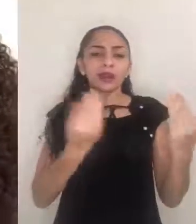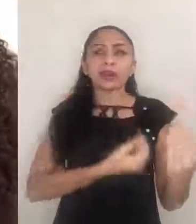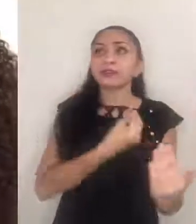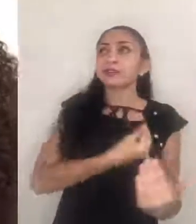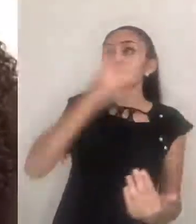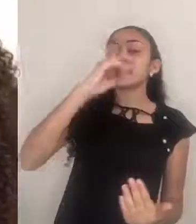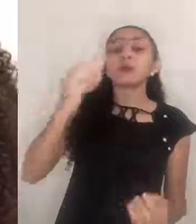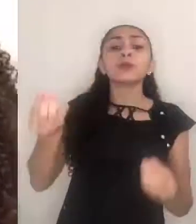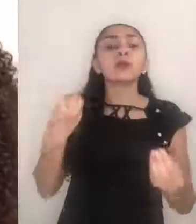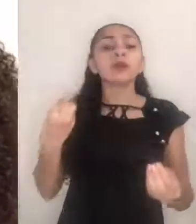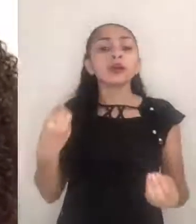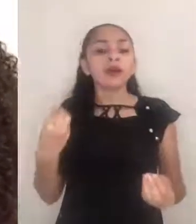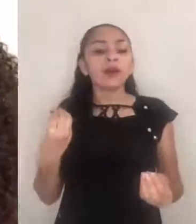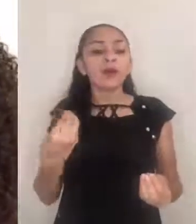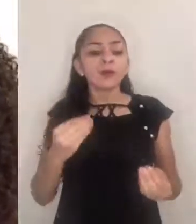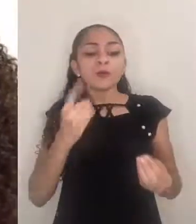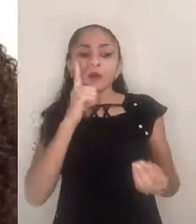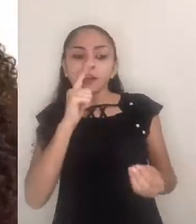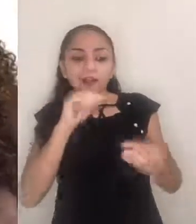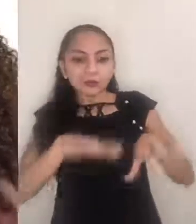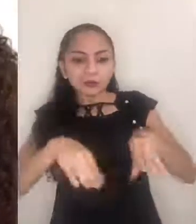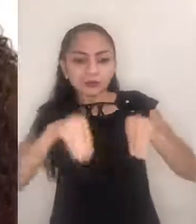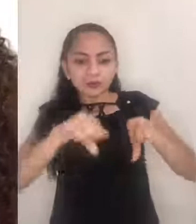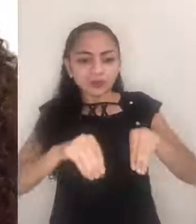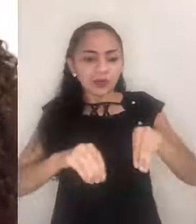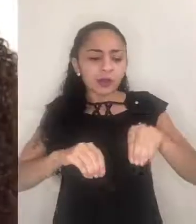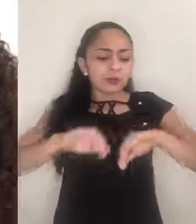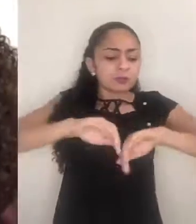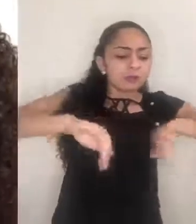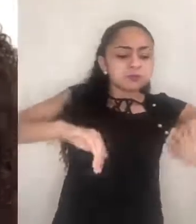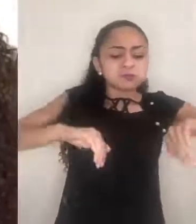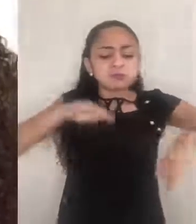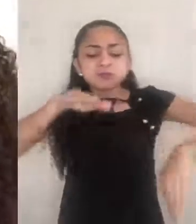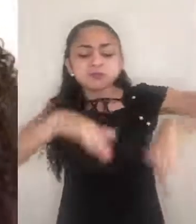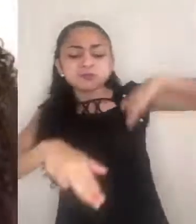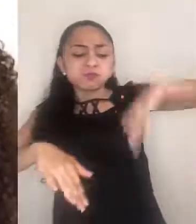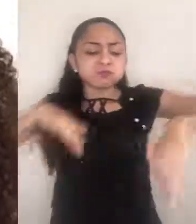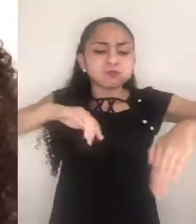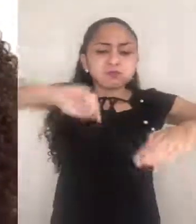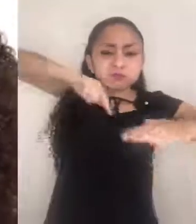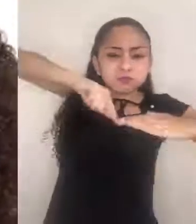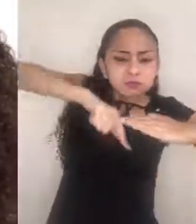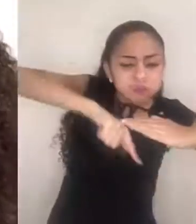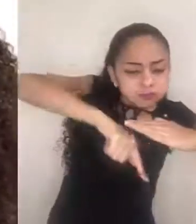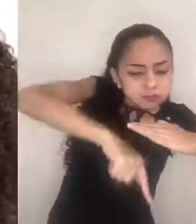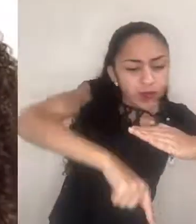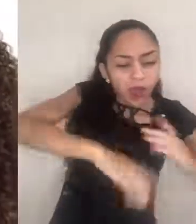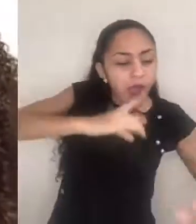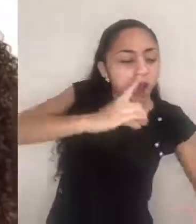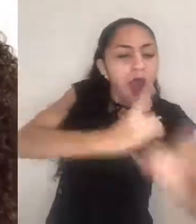como um oceano. Quanto mais a gente mergulha no oceano, mais coisas a gente encontra, Inclusive tem lugares que